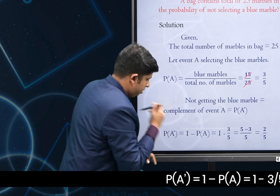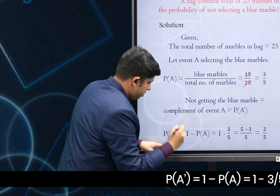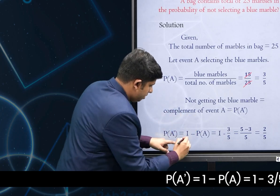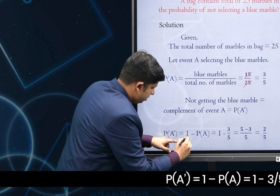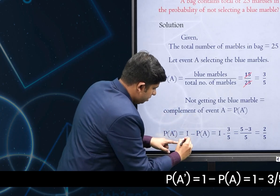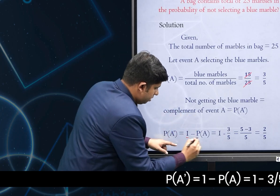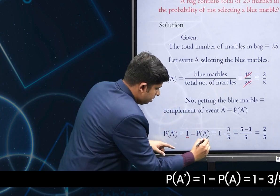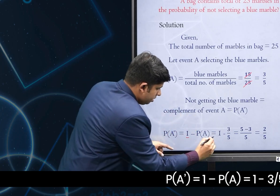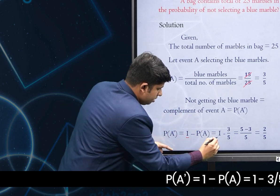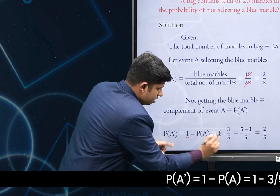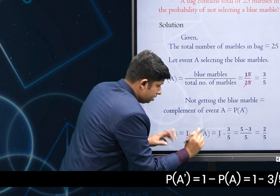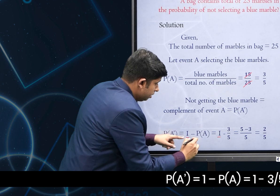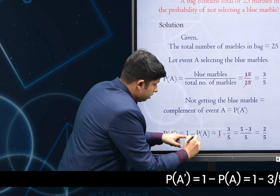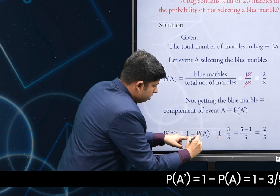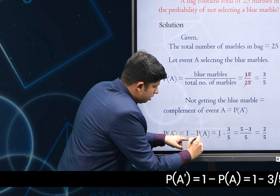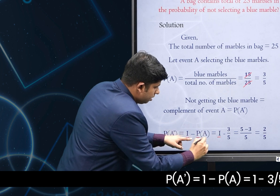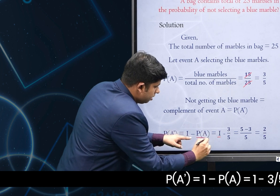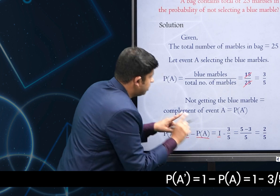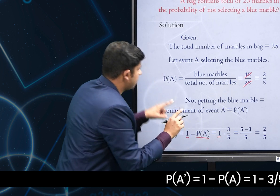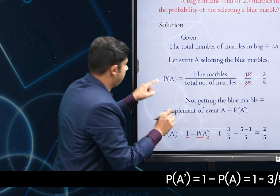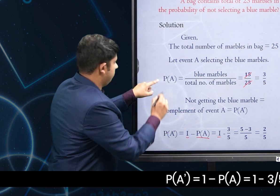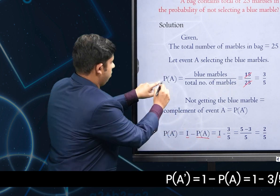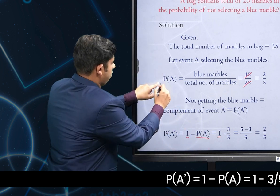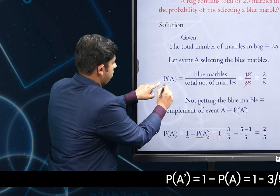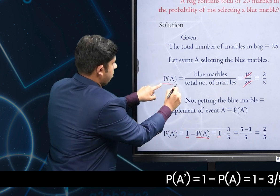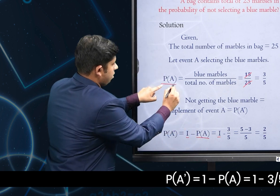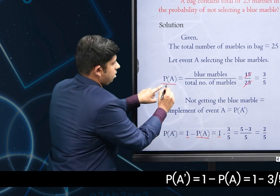1 கழித்தல் 3 கீழ்க்கோடு 5.